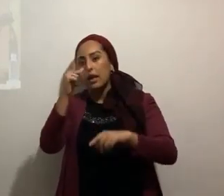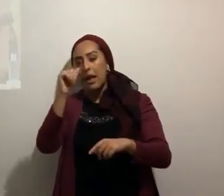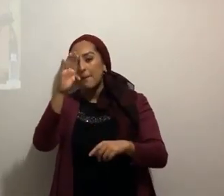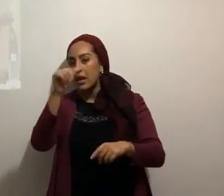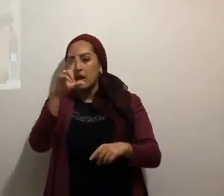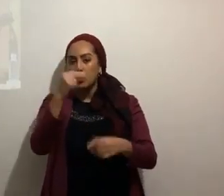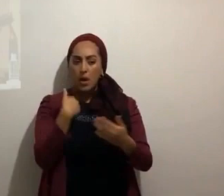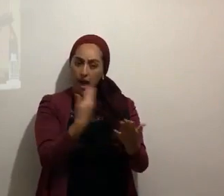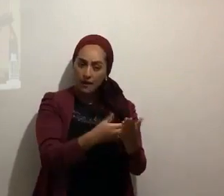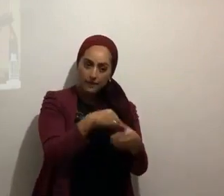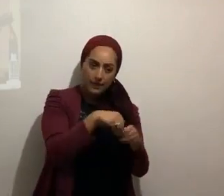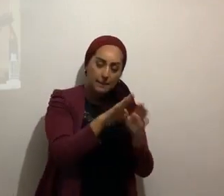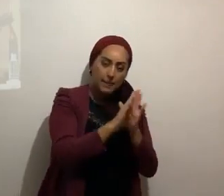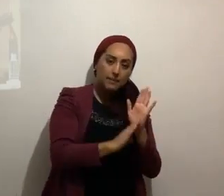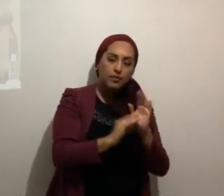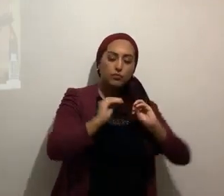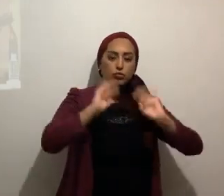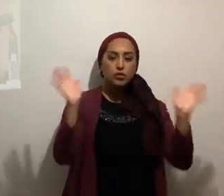en la Biblia, bien claro.